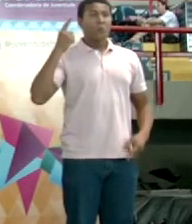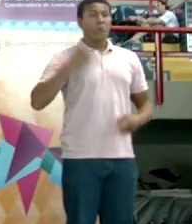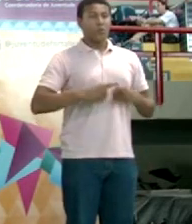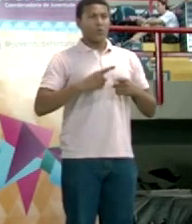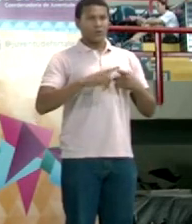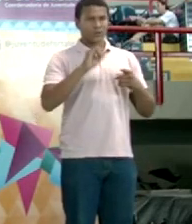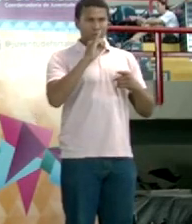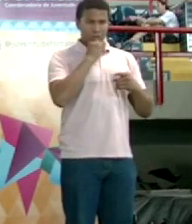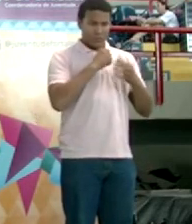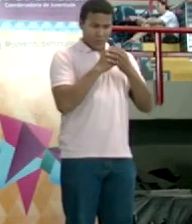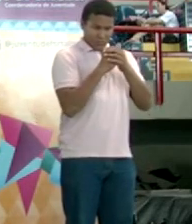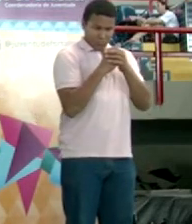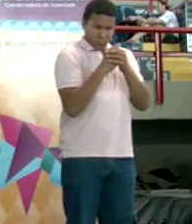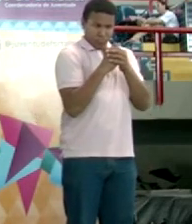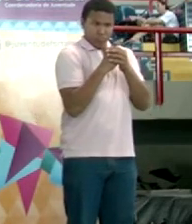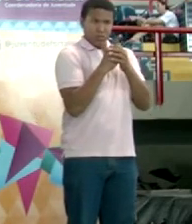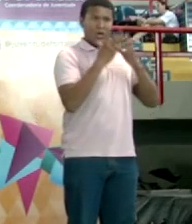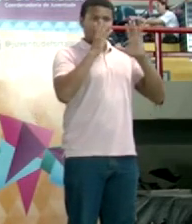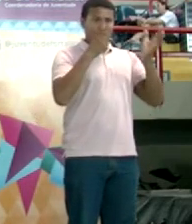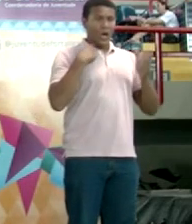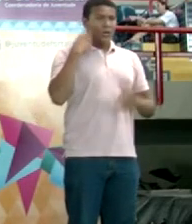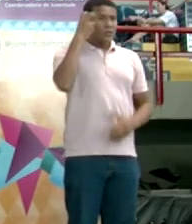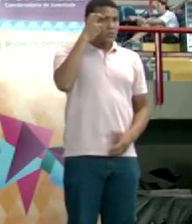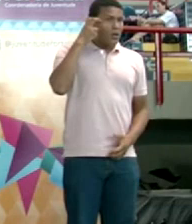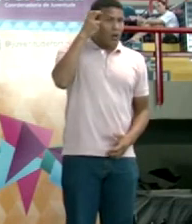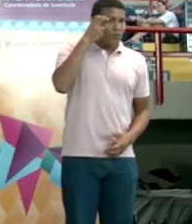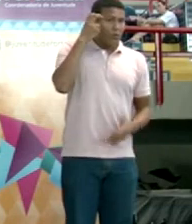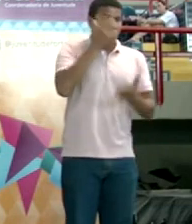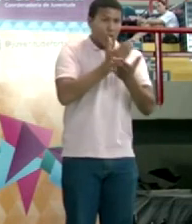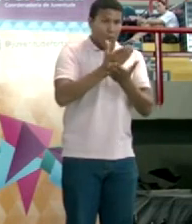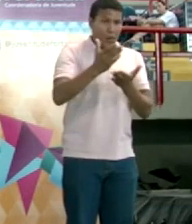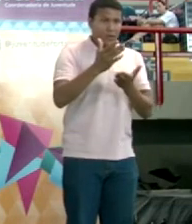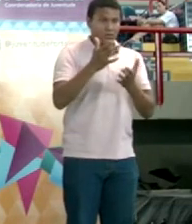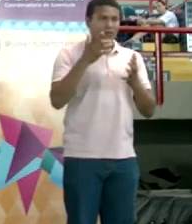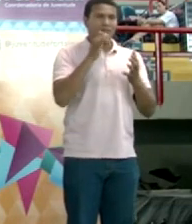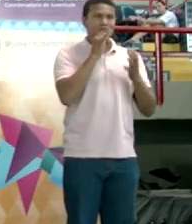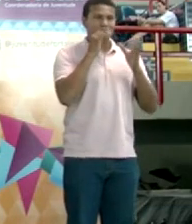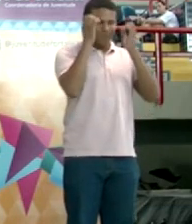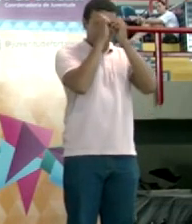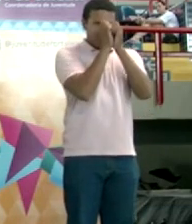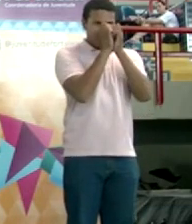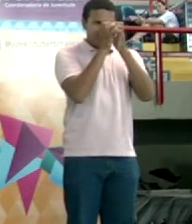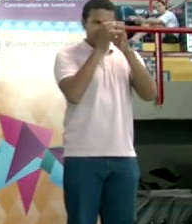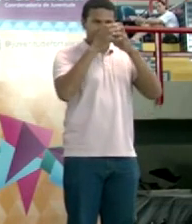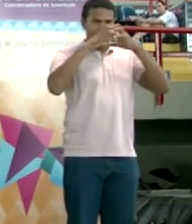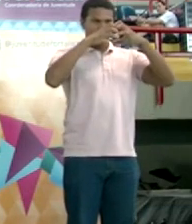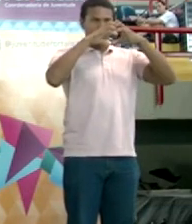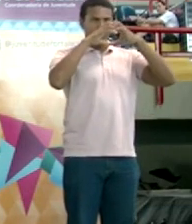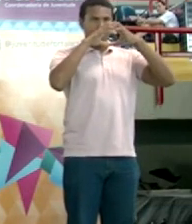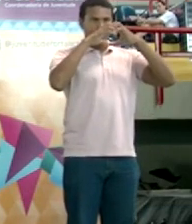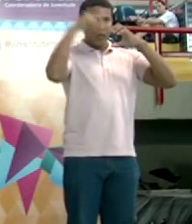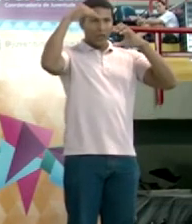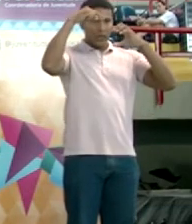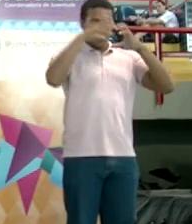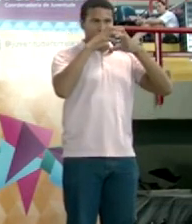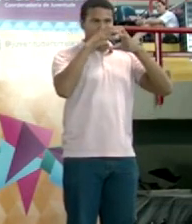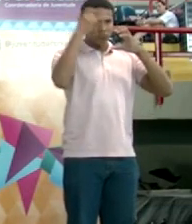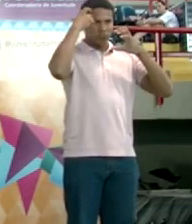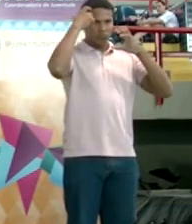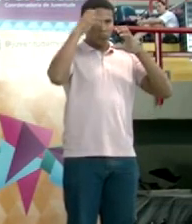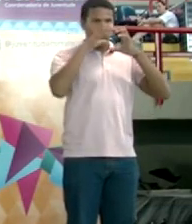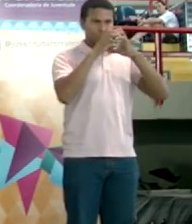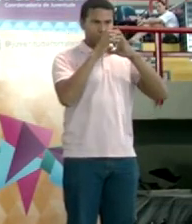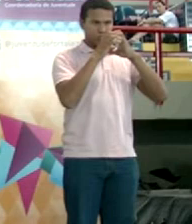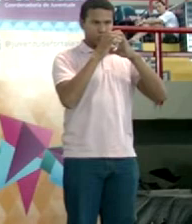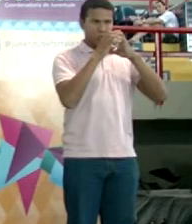da estrutura do tecido nervoso, do sistema nervoso. Ou seja, houve uma discussão no Supremo